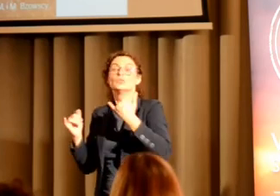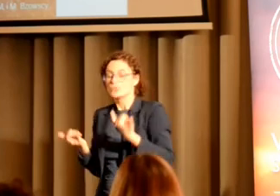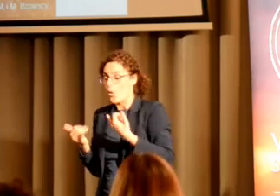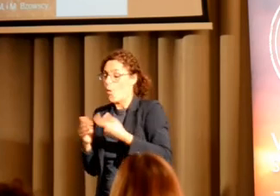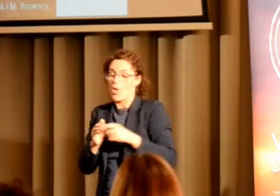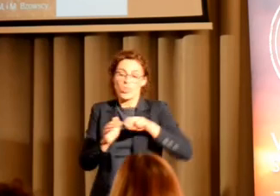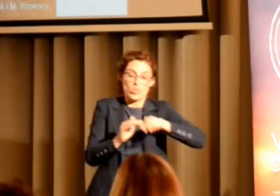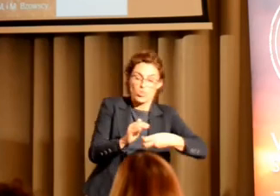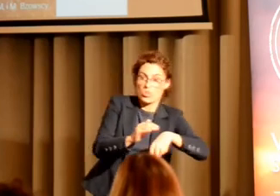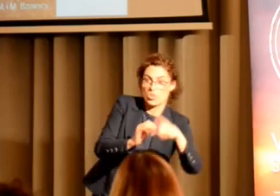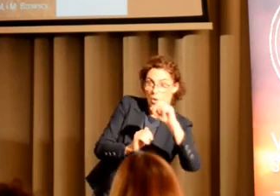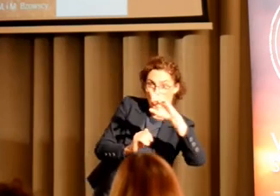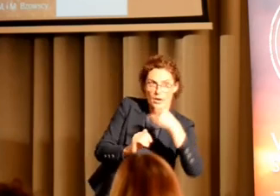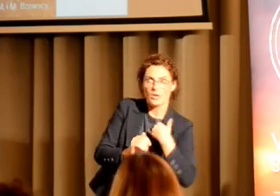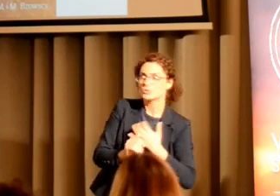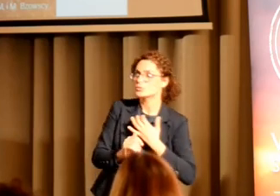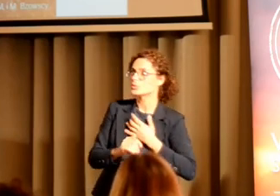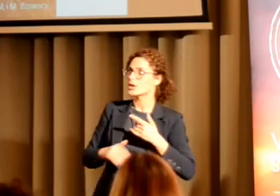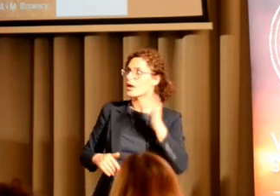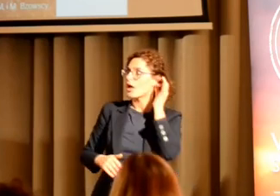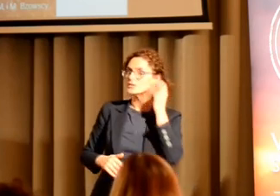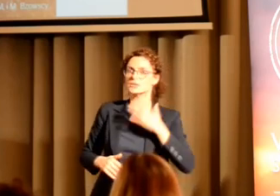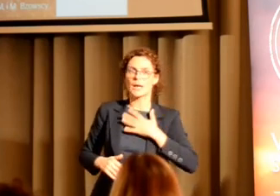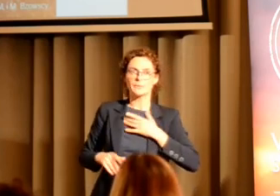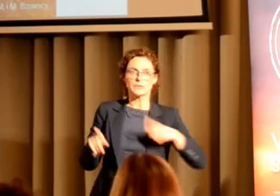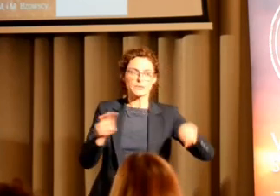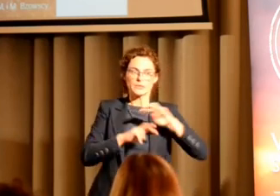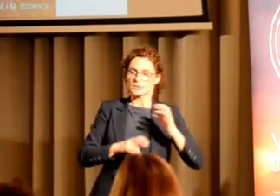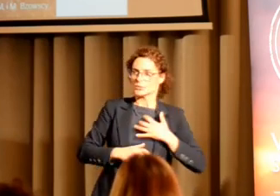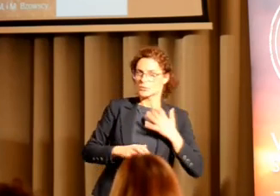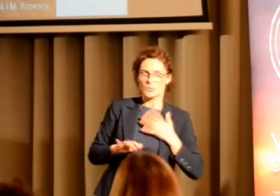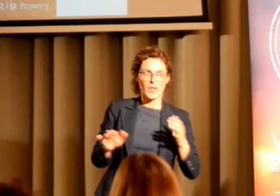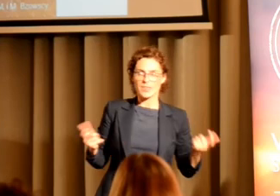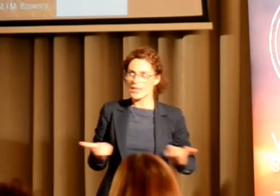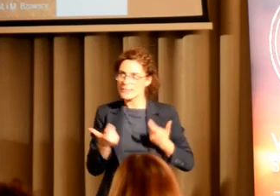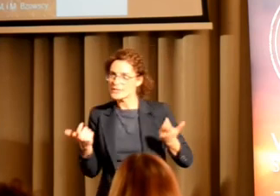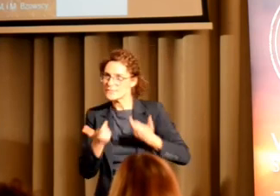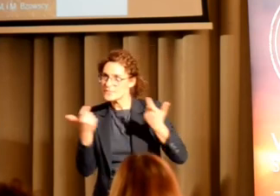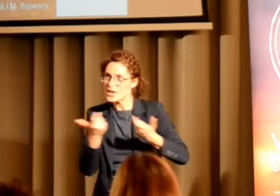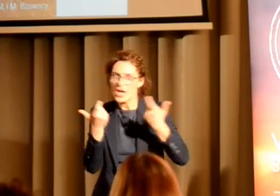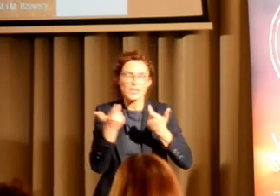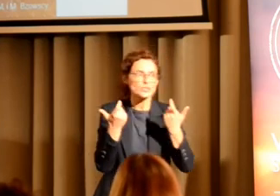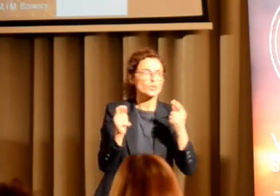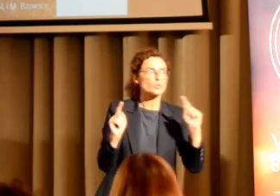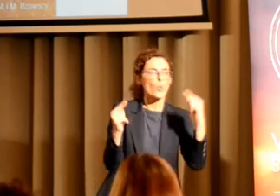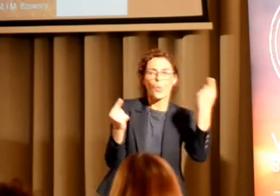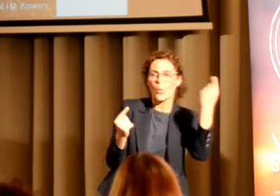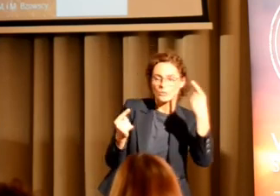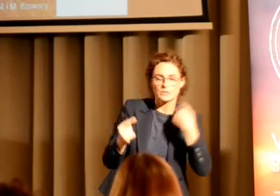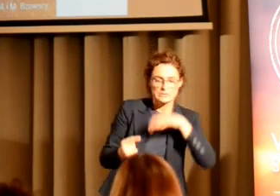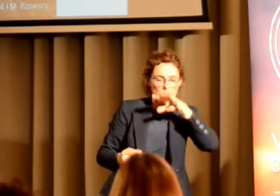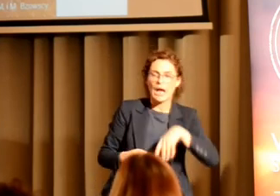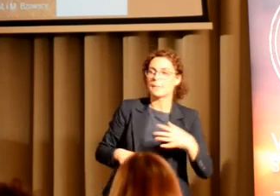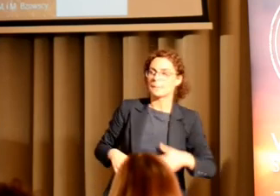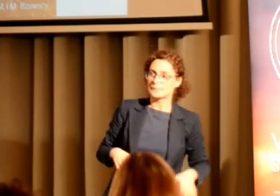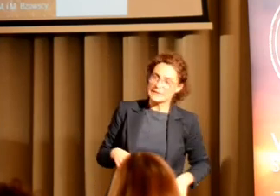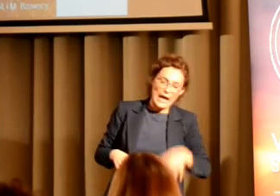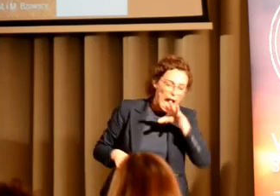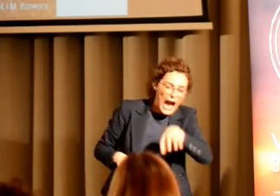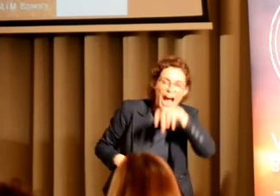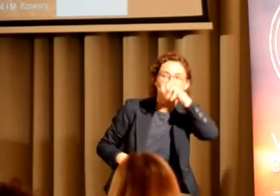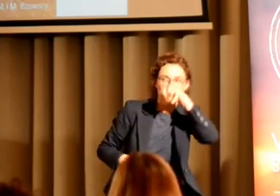nory do nory, jeśli poczuje, że jej dzieci są w jakiś tam sposób zagrożone, przenosi i może na